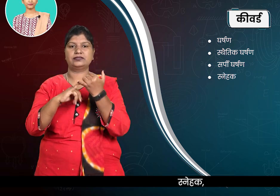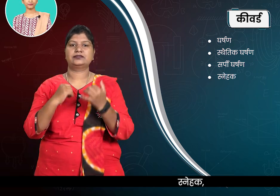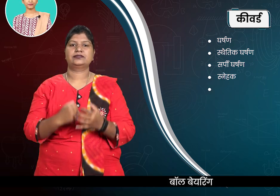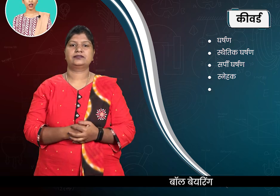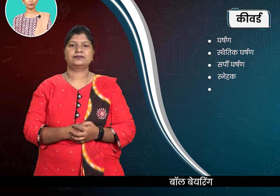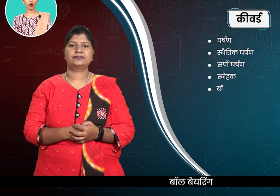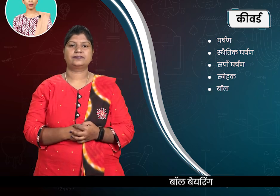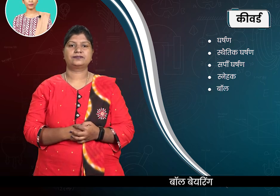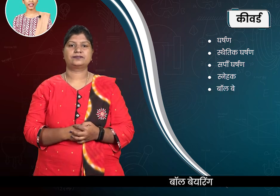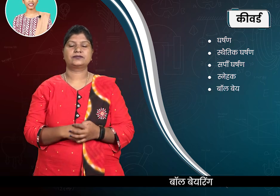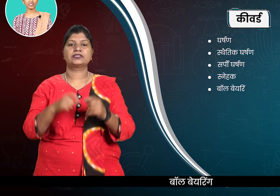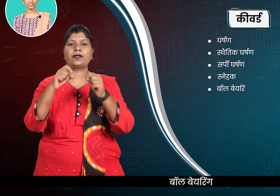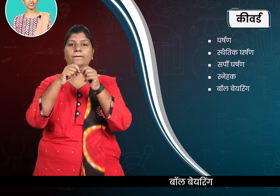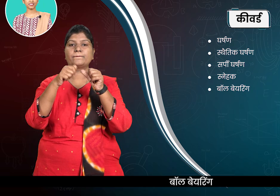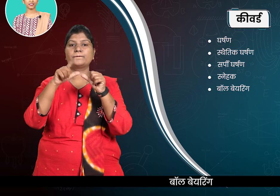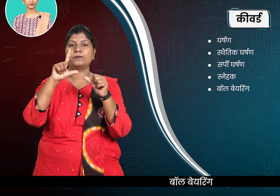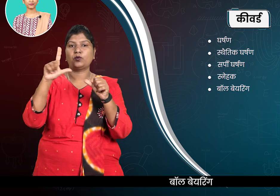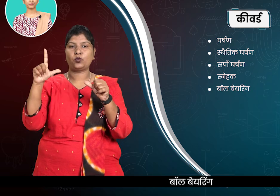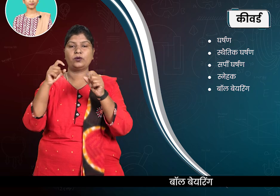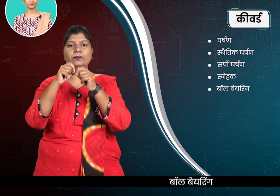बॉल बेरिंग